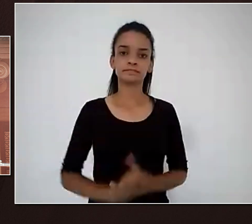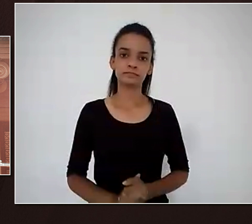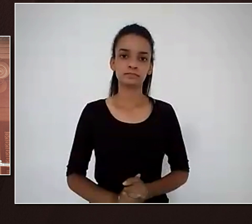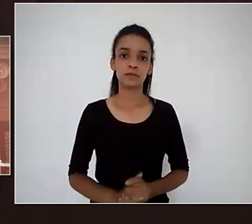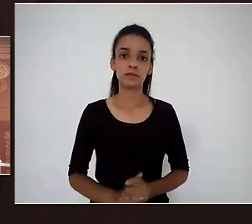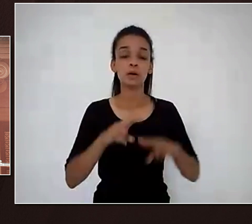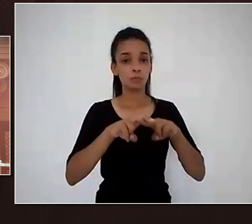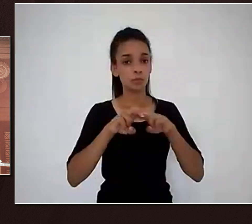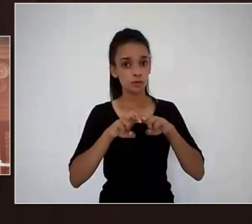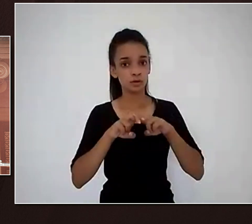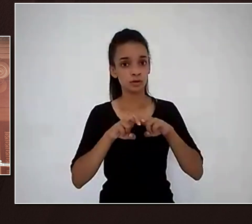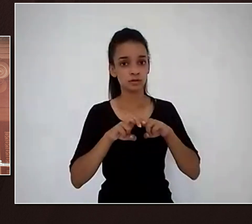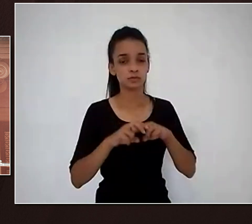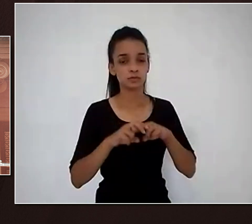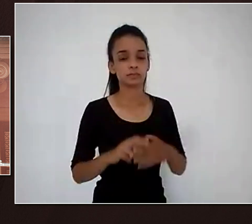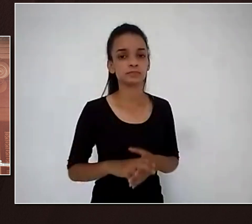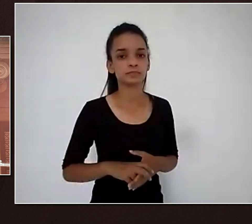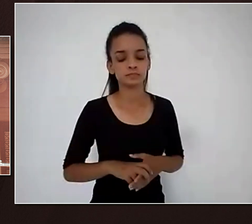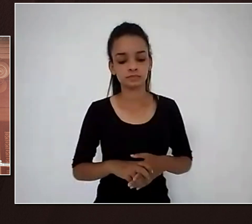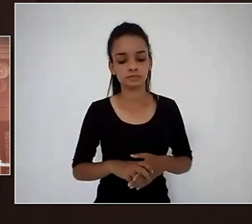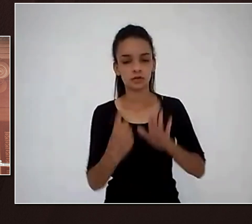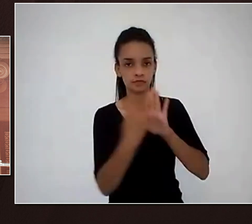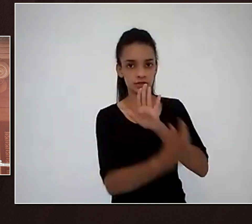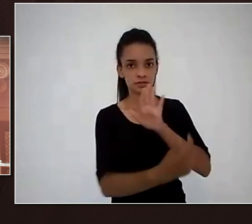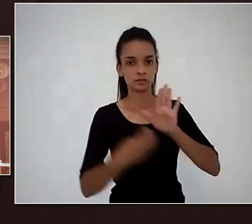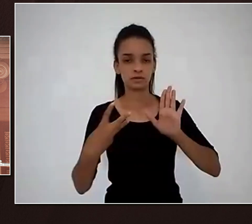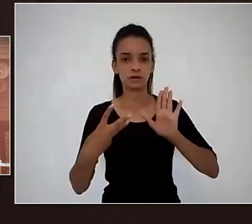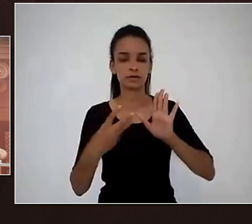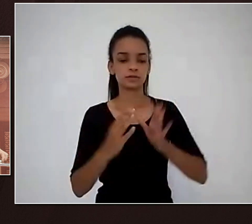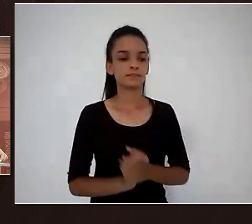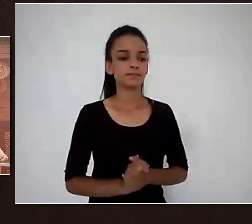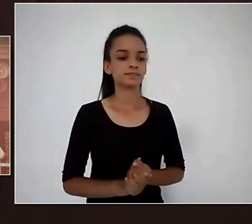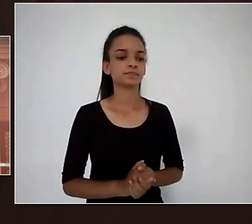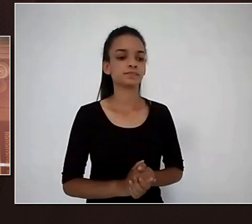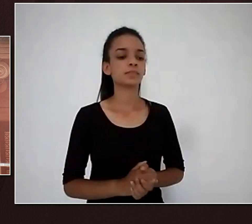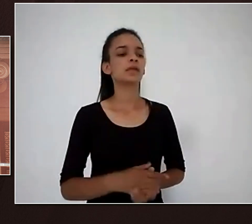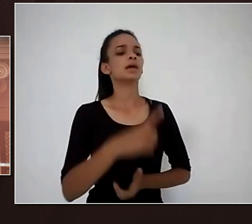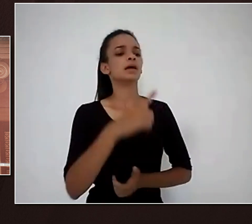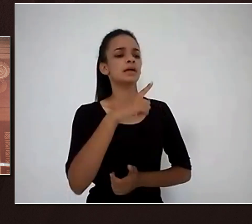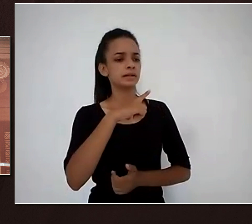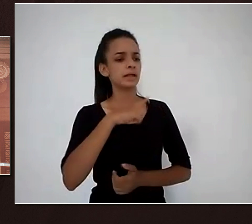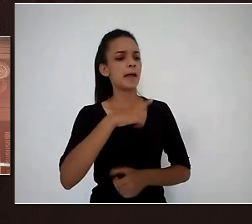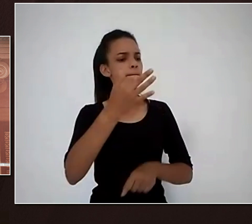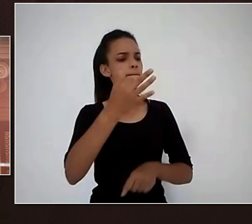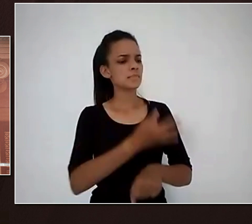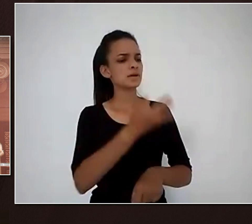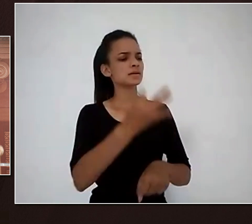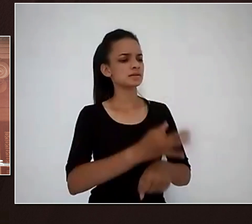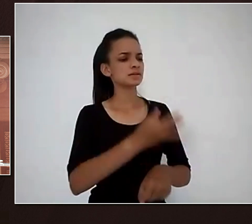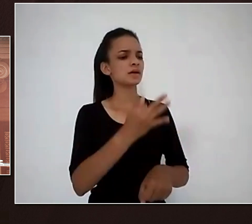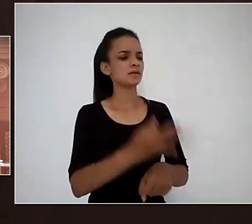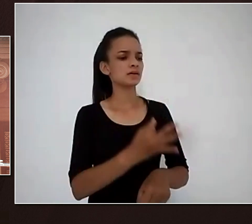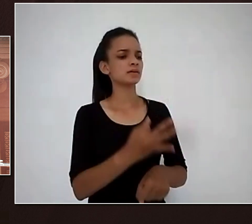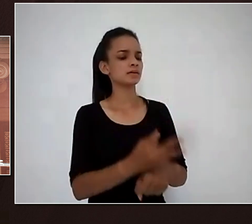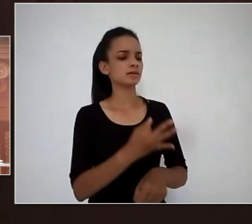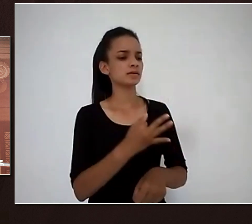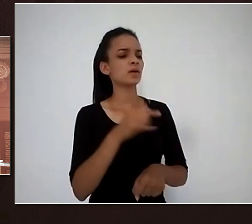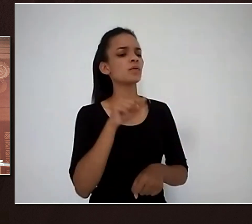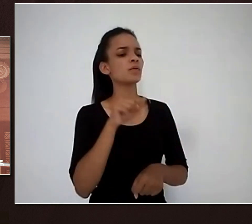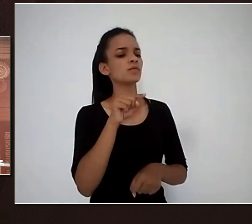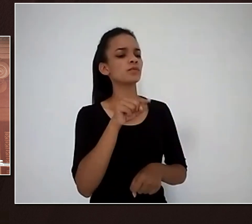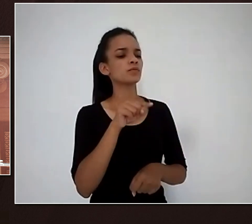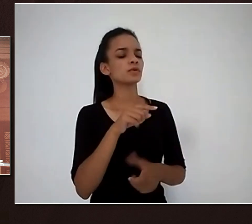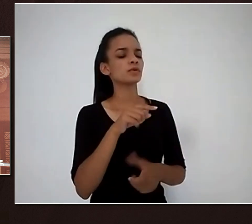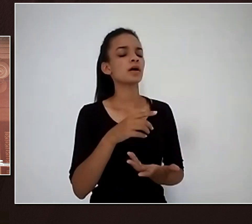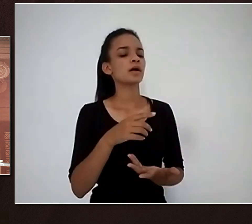né? Versículo 3, e tens perseverança e suportaste provas por causa do